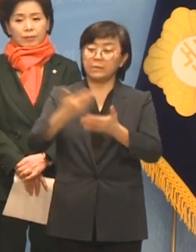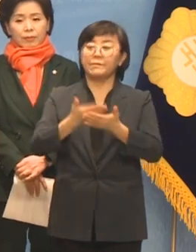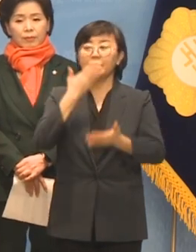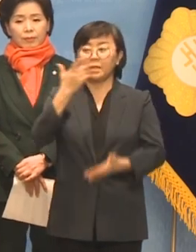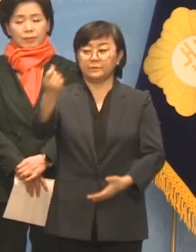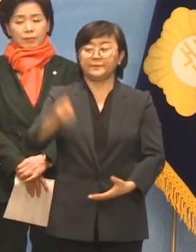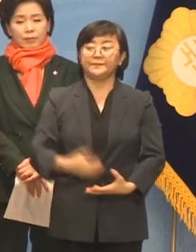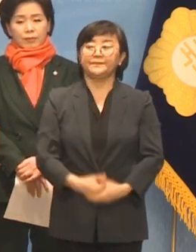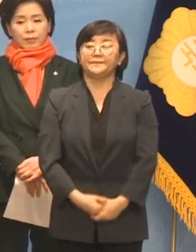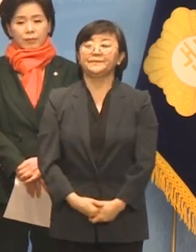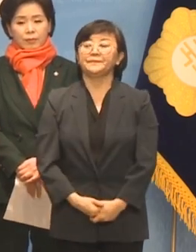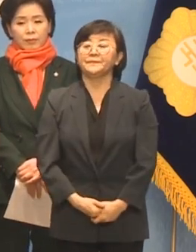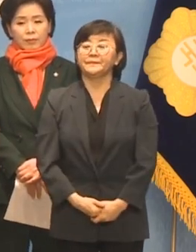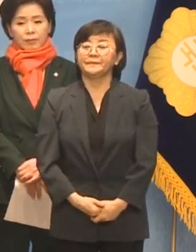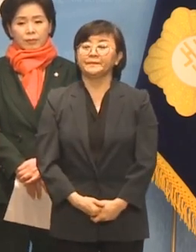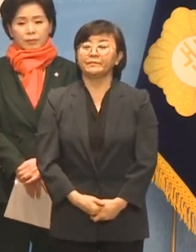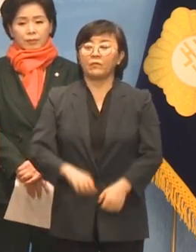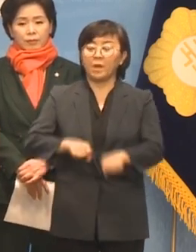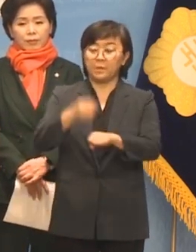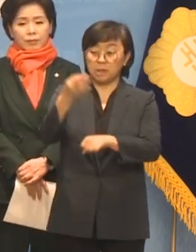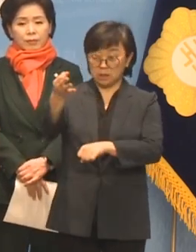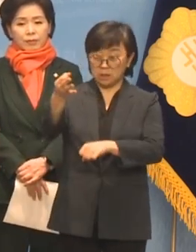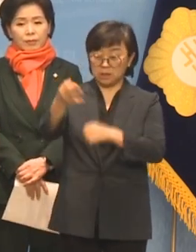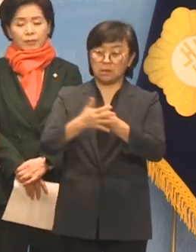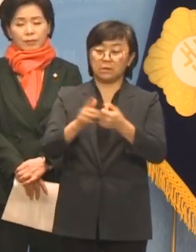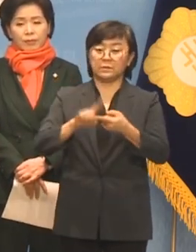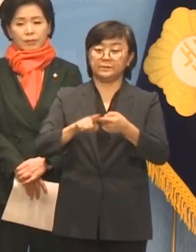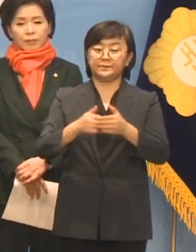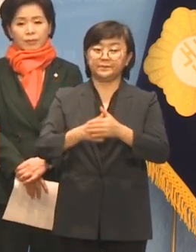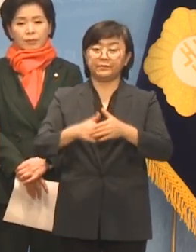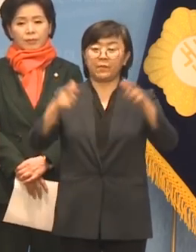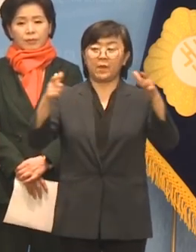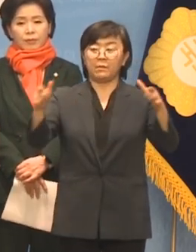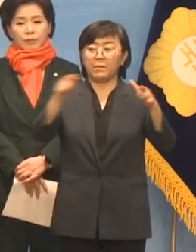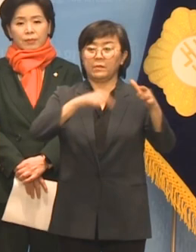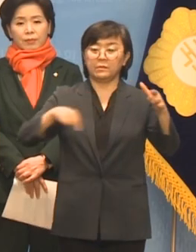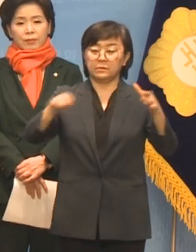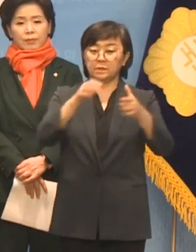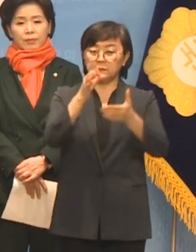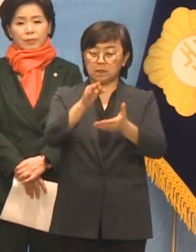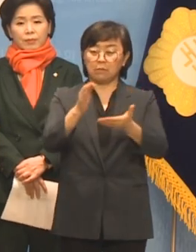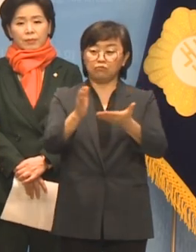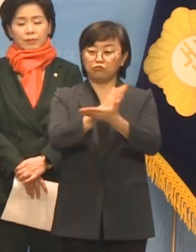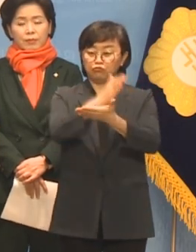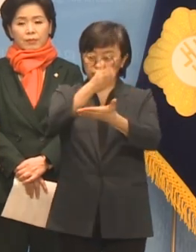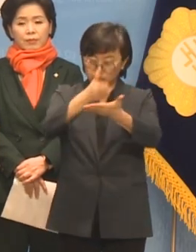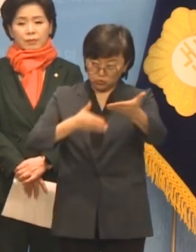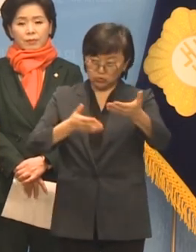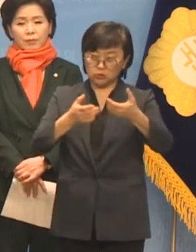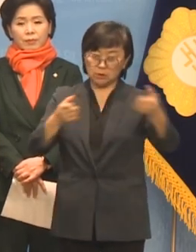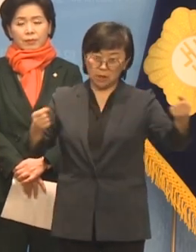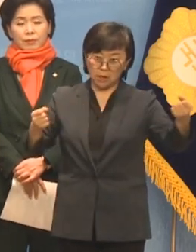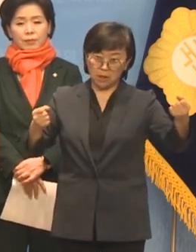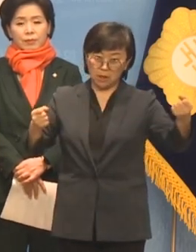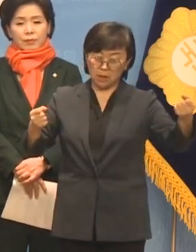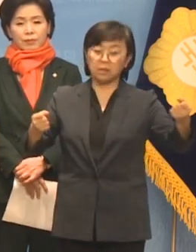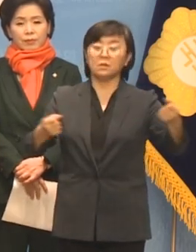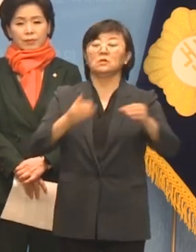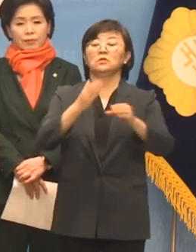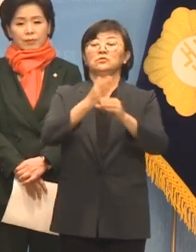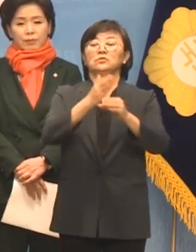하여야 합니다. 징벌적 위자료의 대상 범위는 재산 분할의 대상이 되는 재산